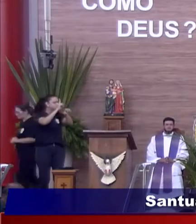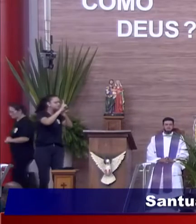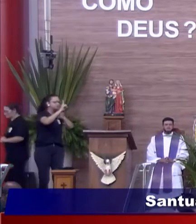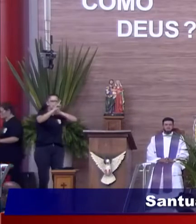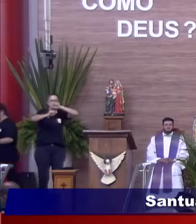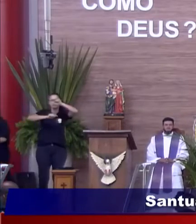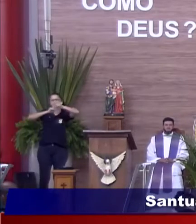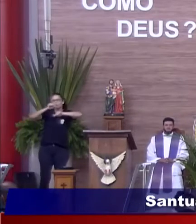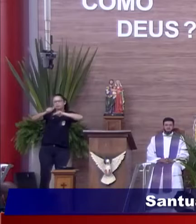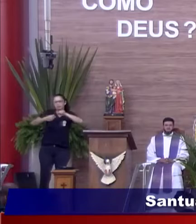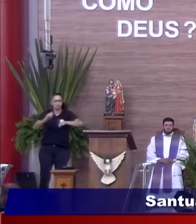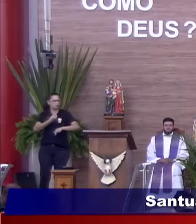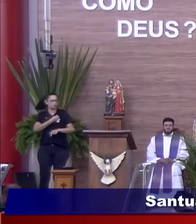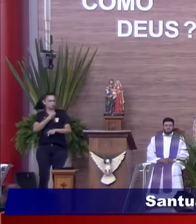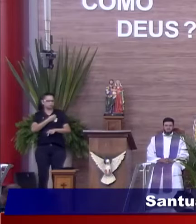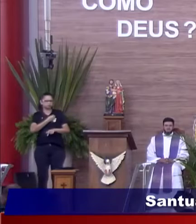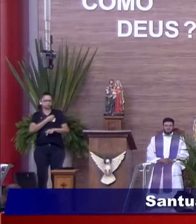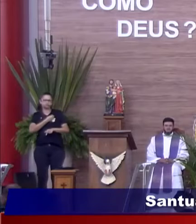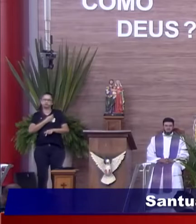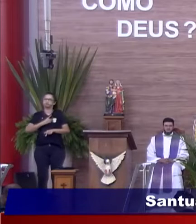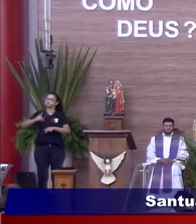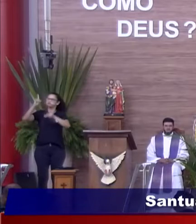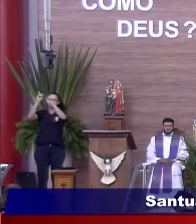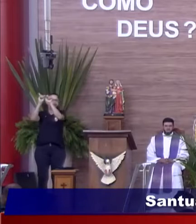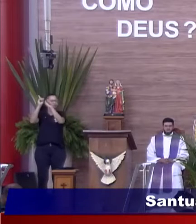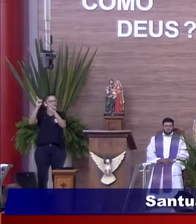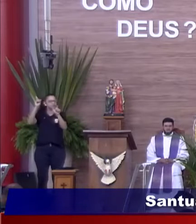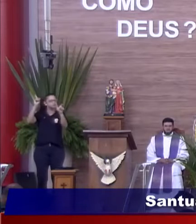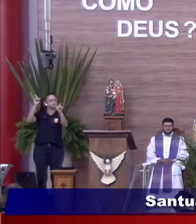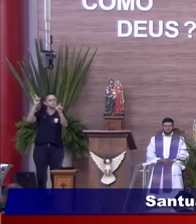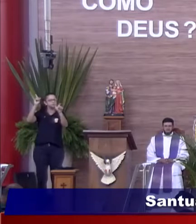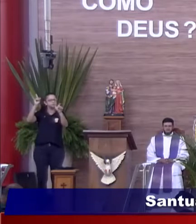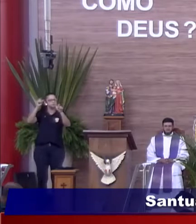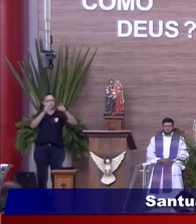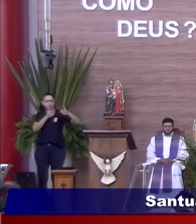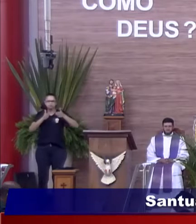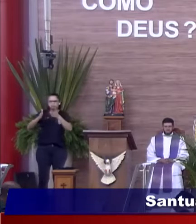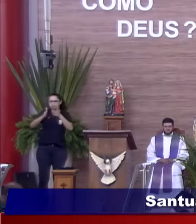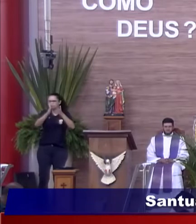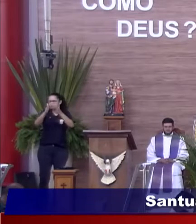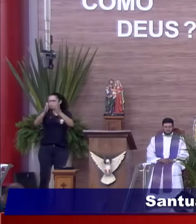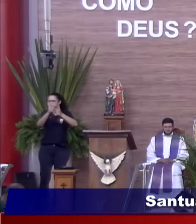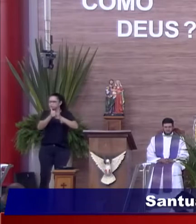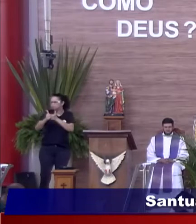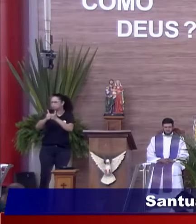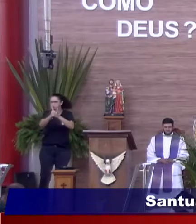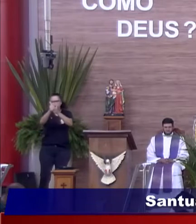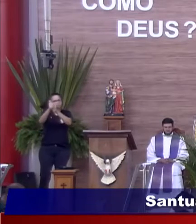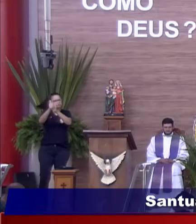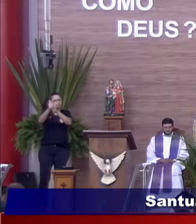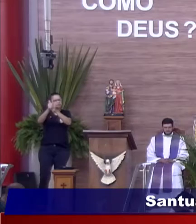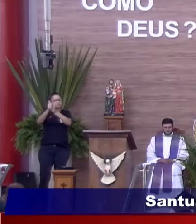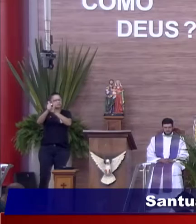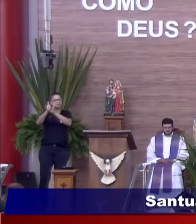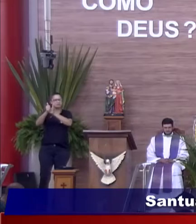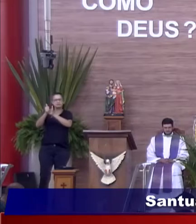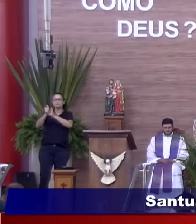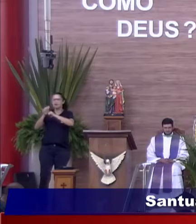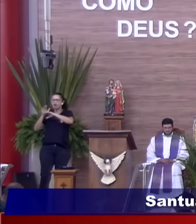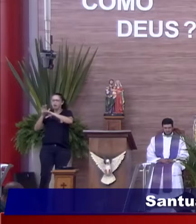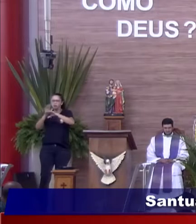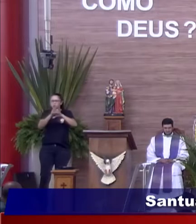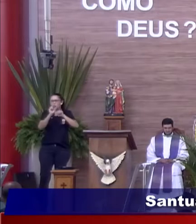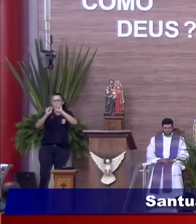viver. Sua palavra é luz para nossos passos e nos ajuda a compreender a salvação que